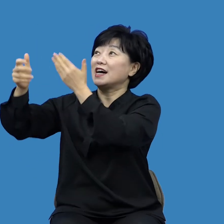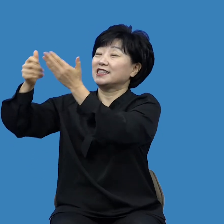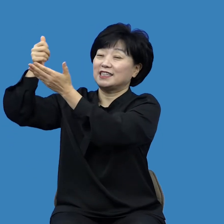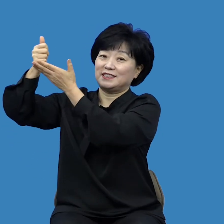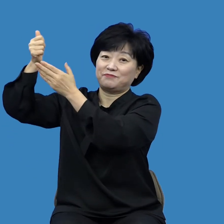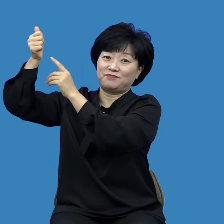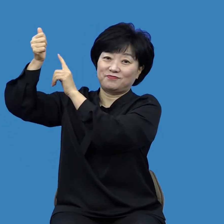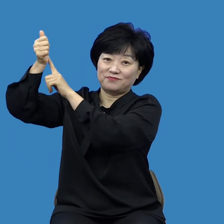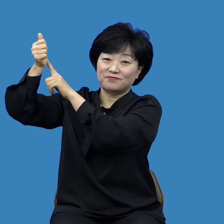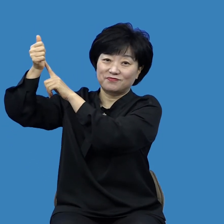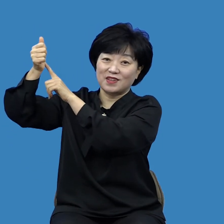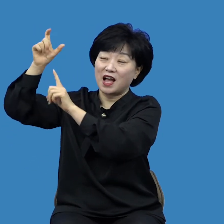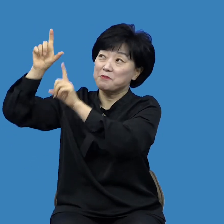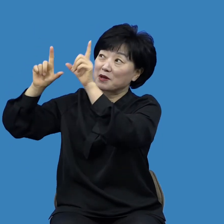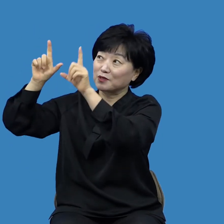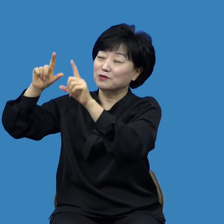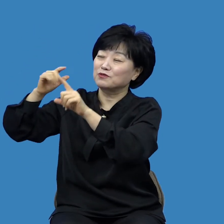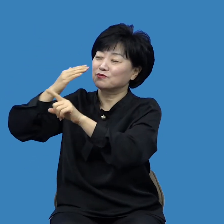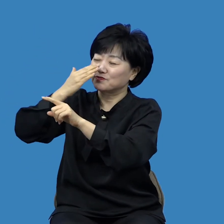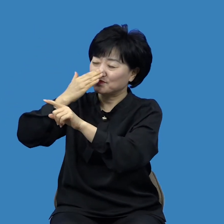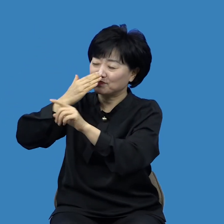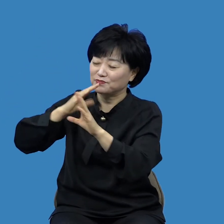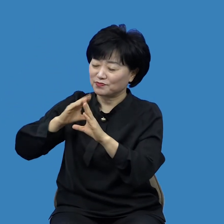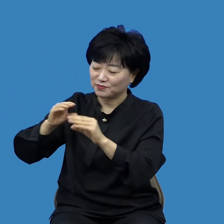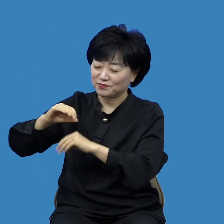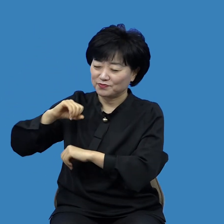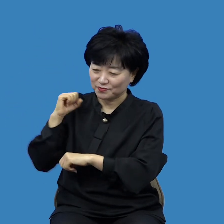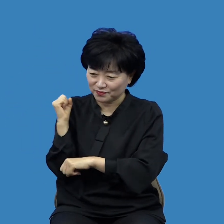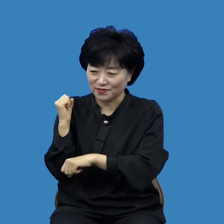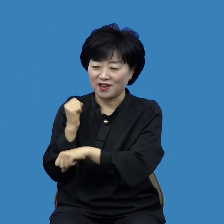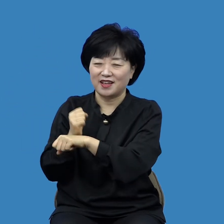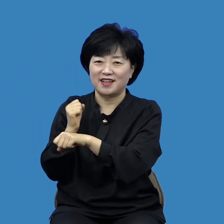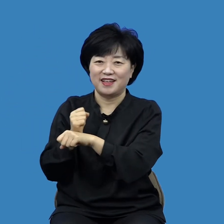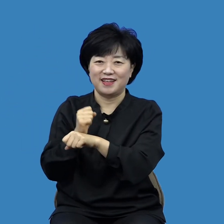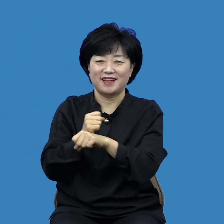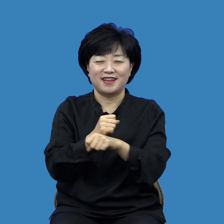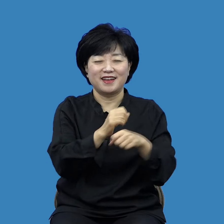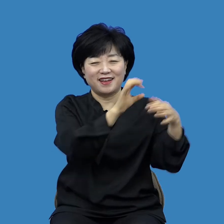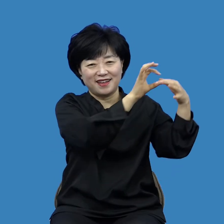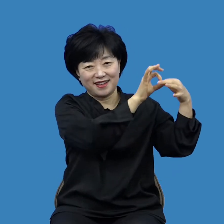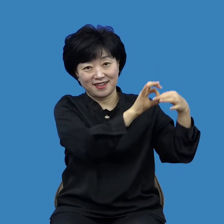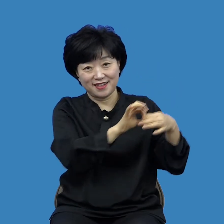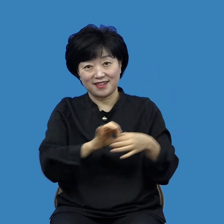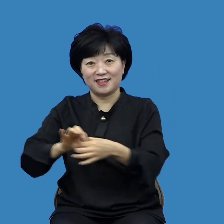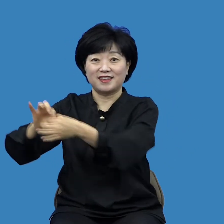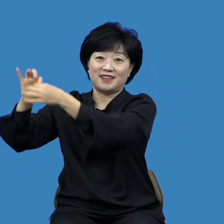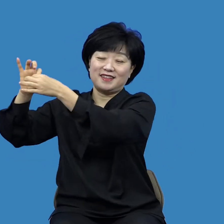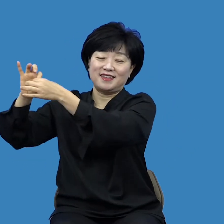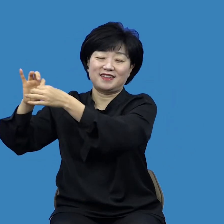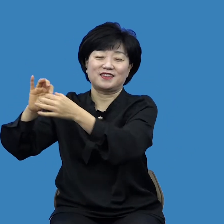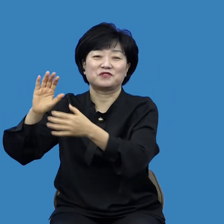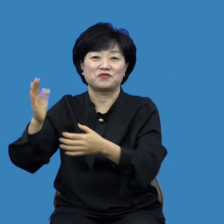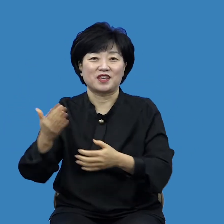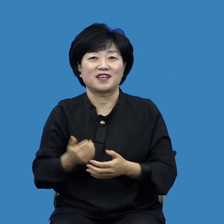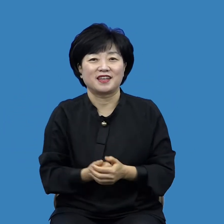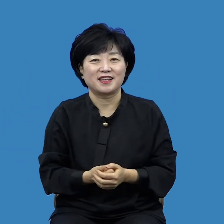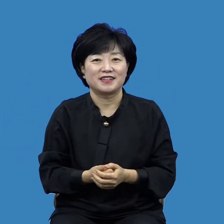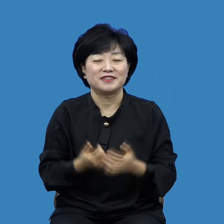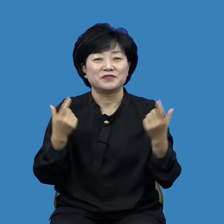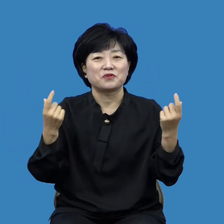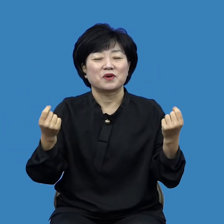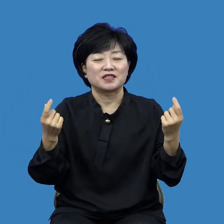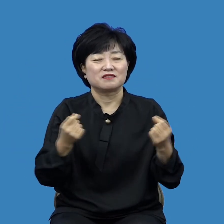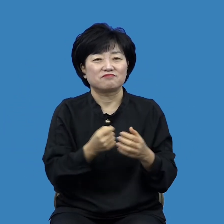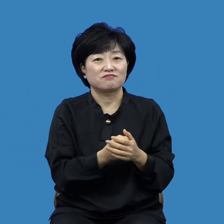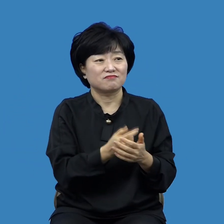습득되지 않고 이 부모에게 거역하고 반항하는 삶의 태도를 가지게 된 사람은 결국 나중에 하나님을 섬길 때도 동일하게